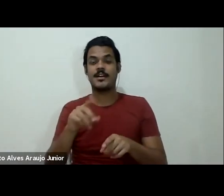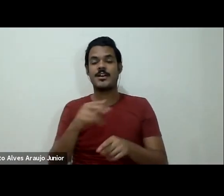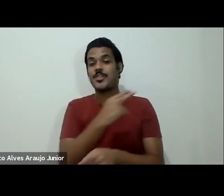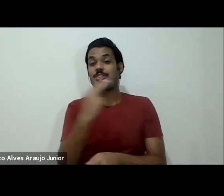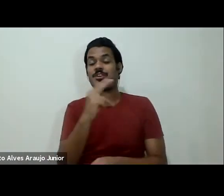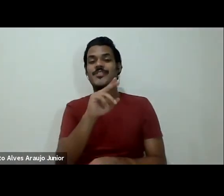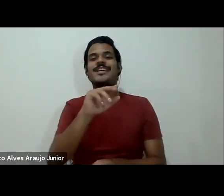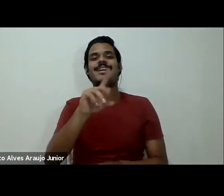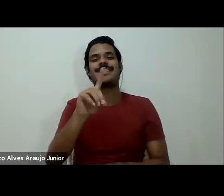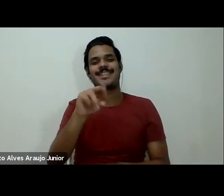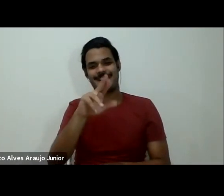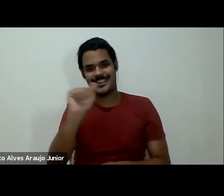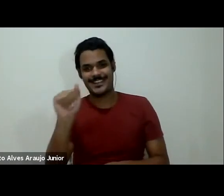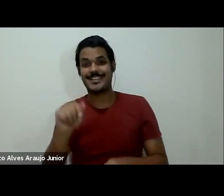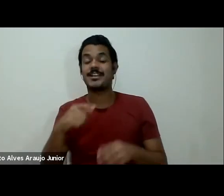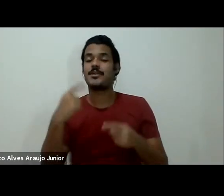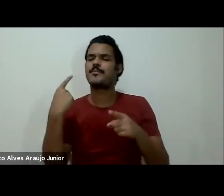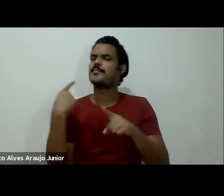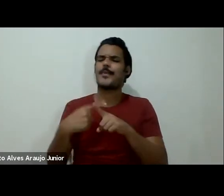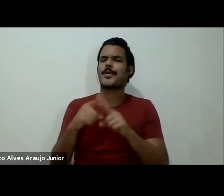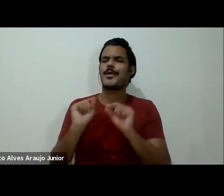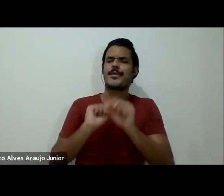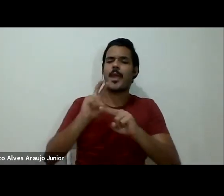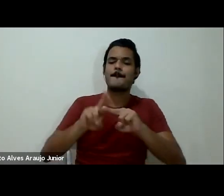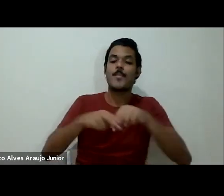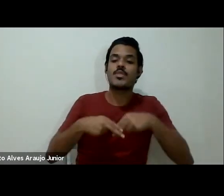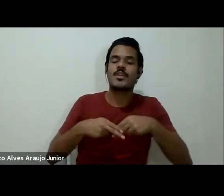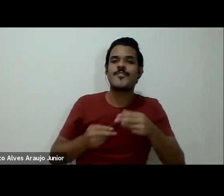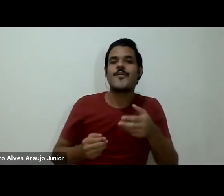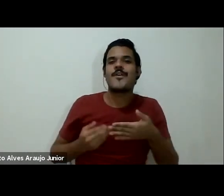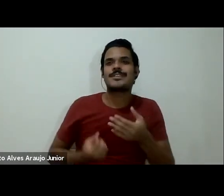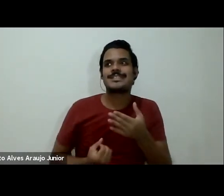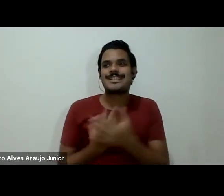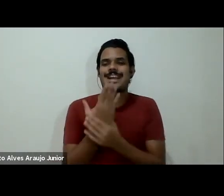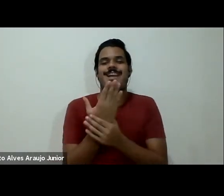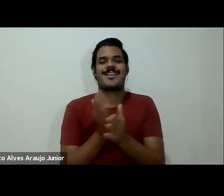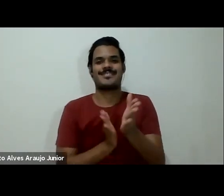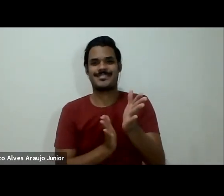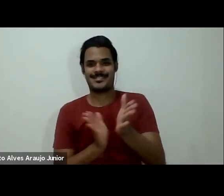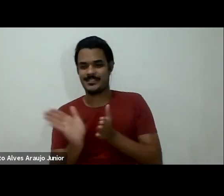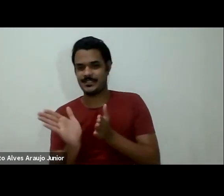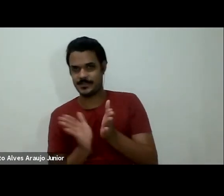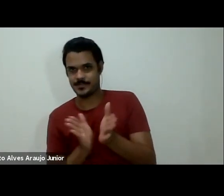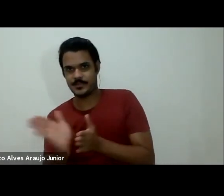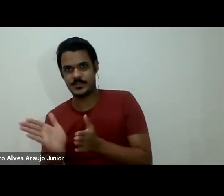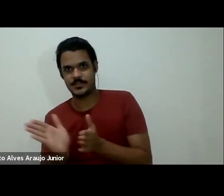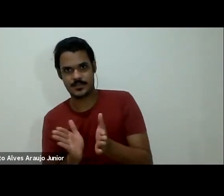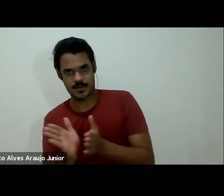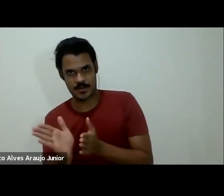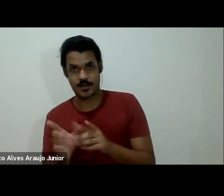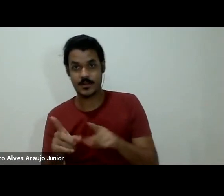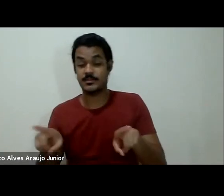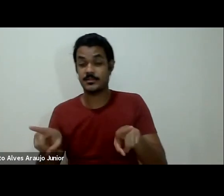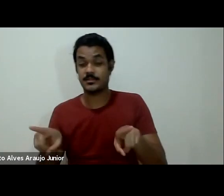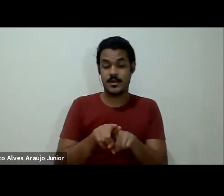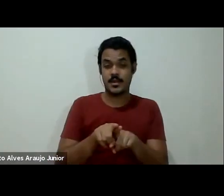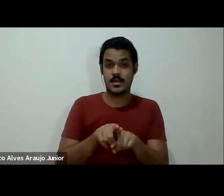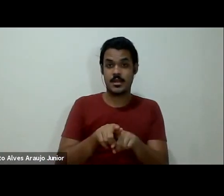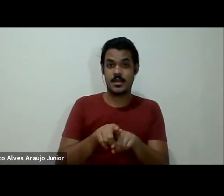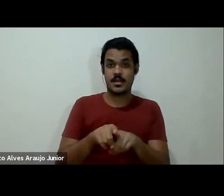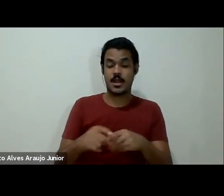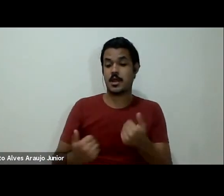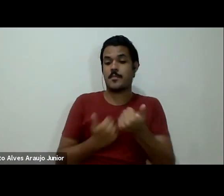por ter concretizado essa acessibilidade, juntamente com a professora Deise